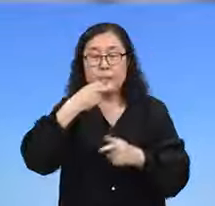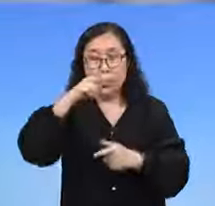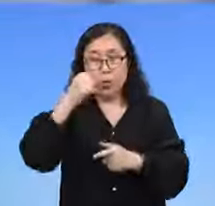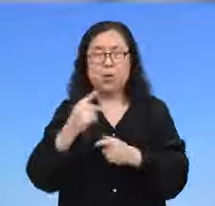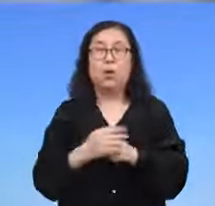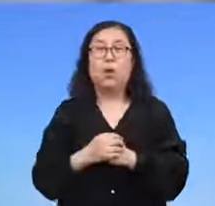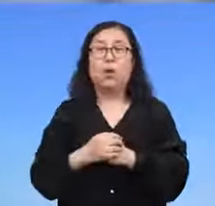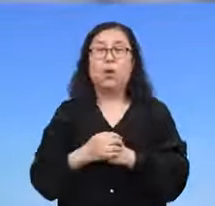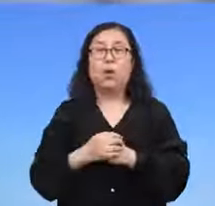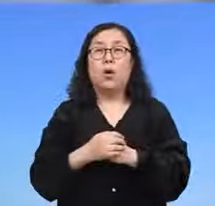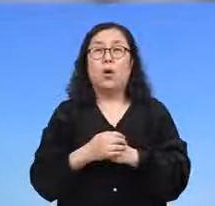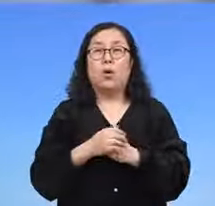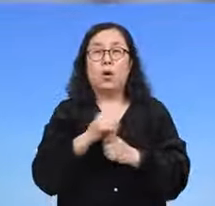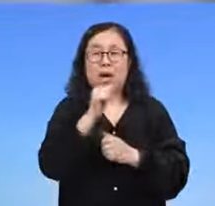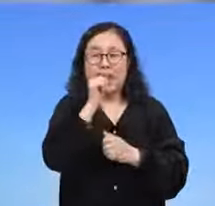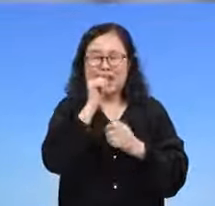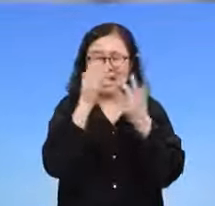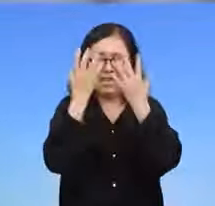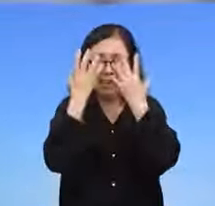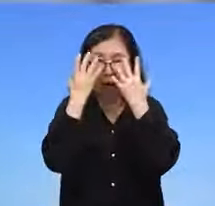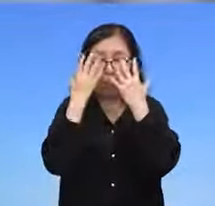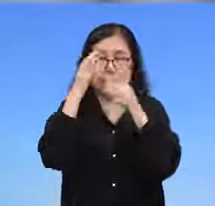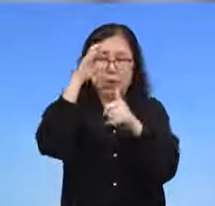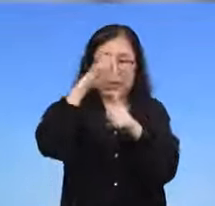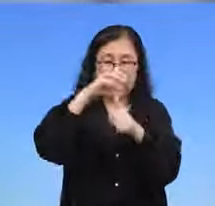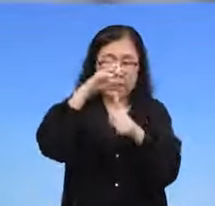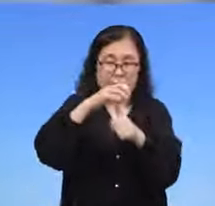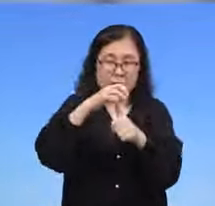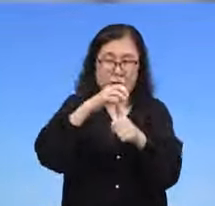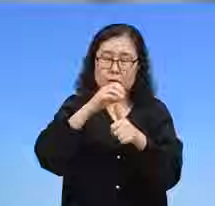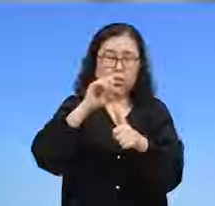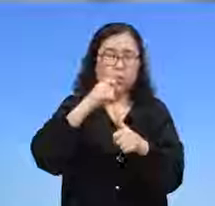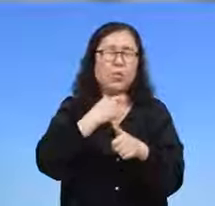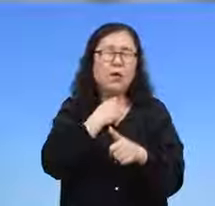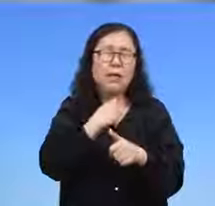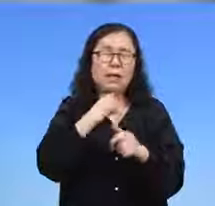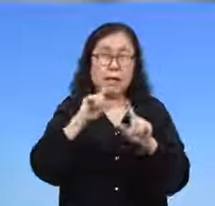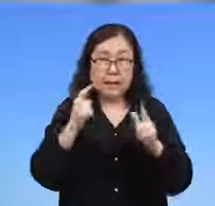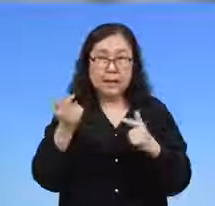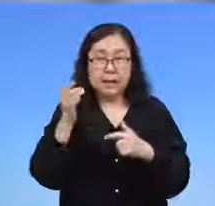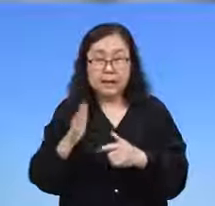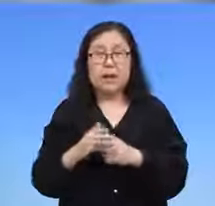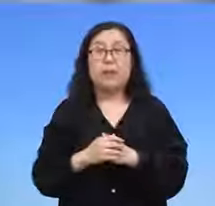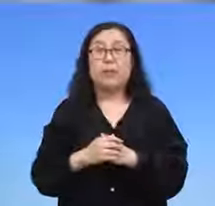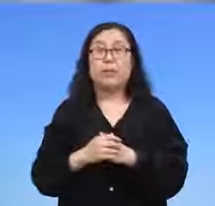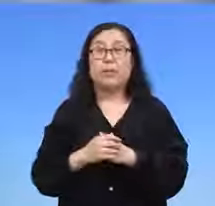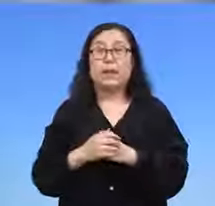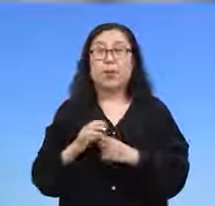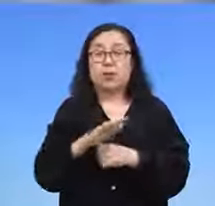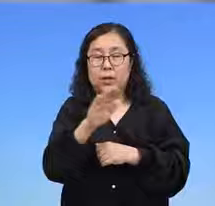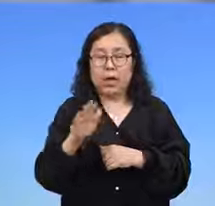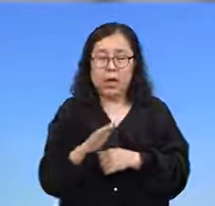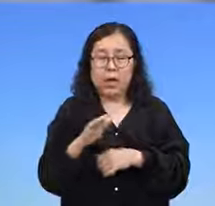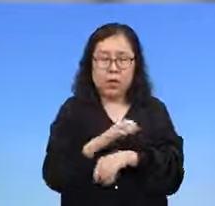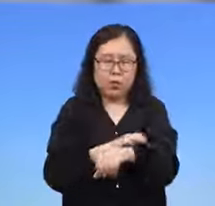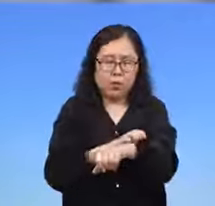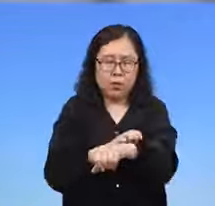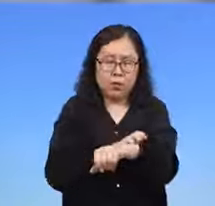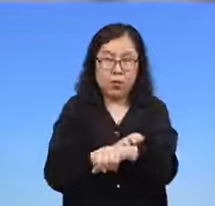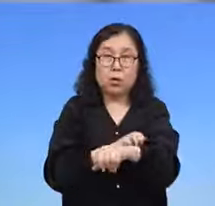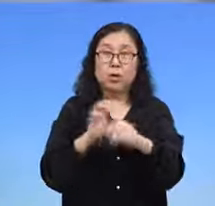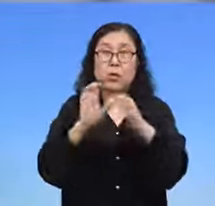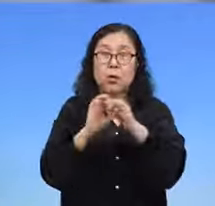할지라도 감옥에 들어갈 수밖에 없는 이걸 원한 건 아닌데, 그런데 하나님, 우리들의 이